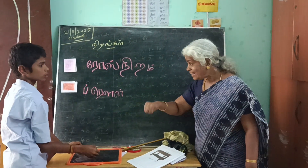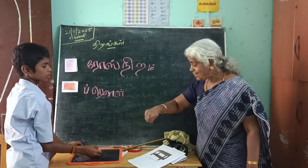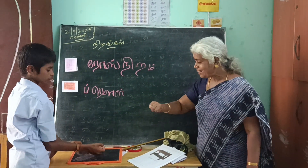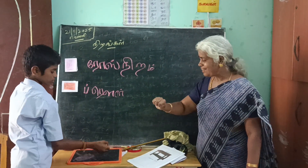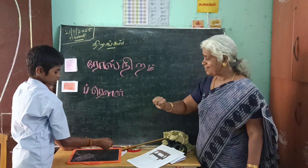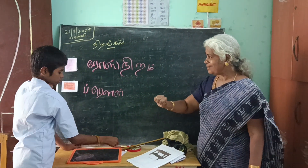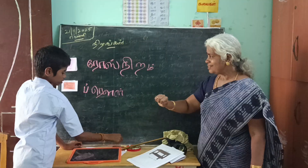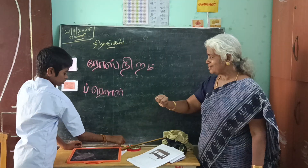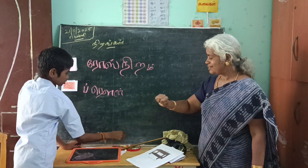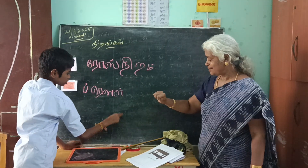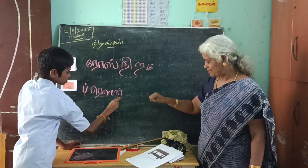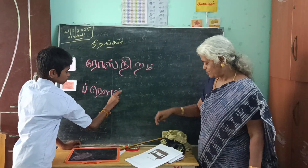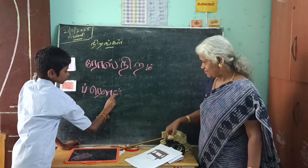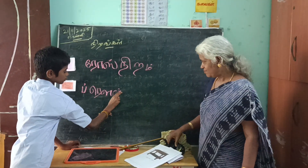இன்.